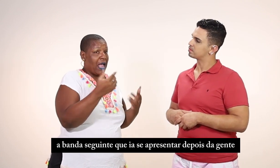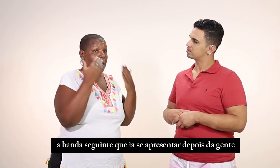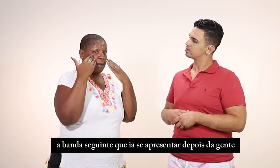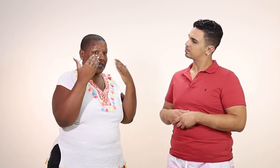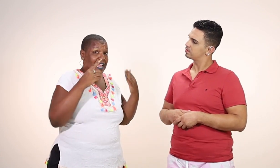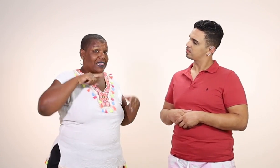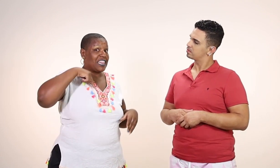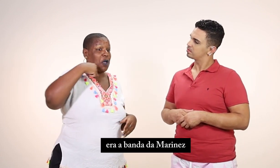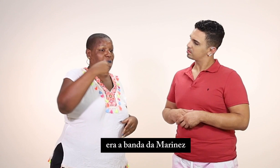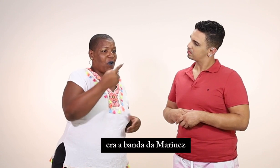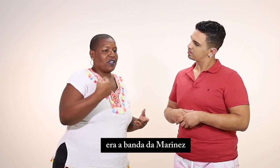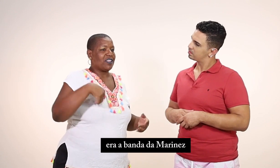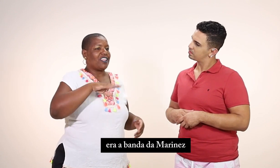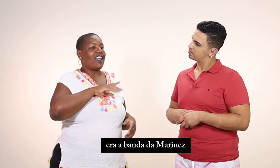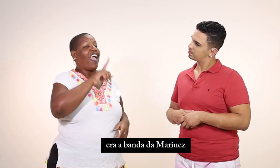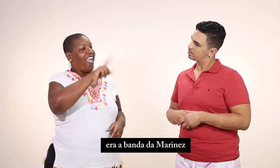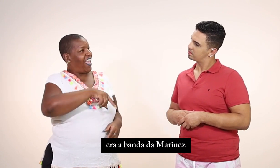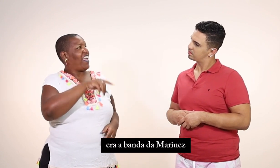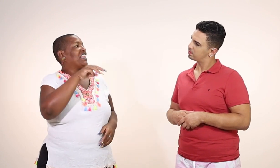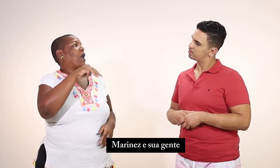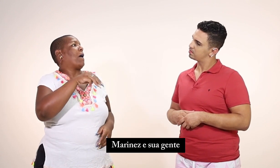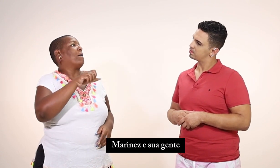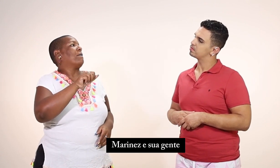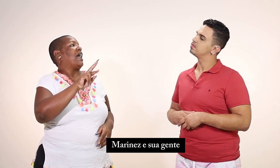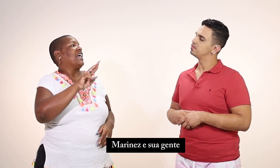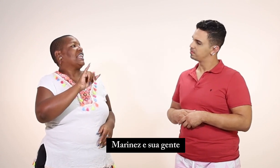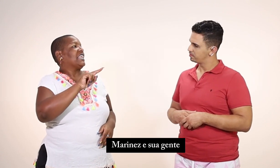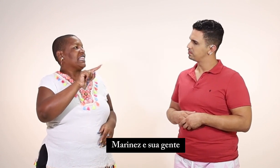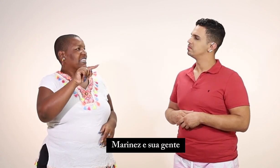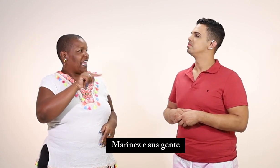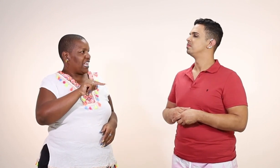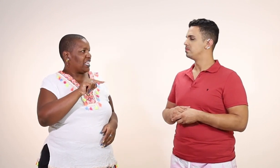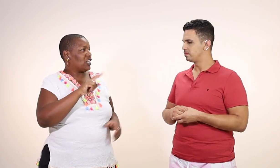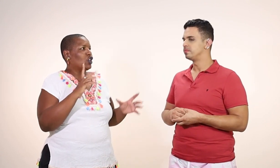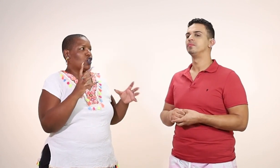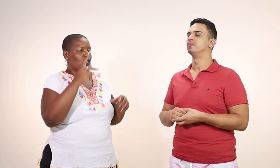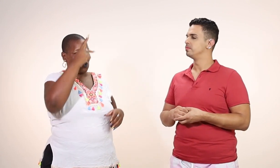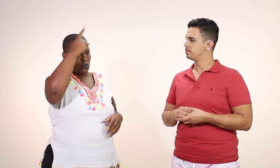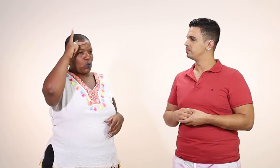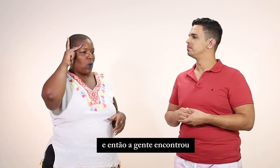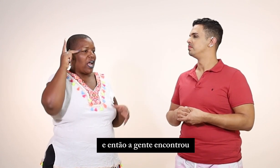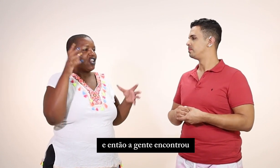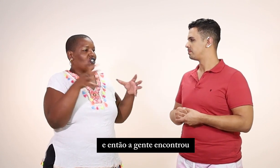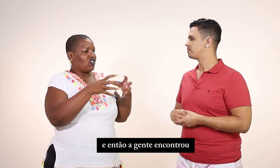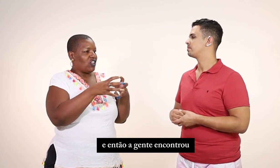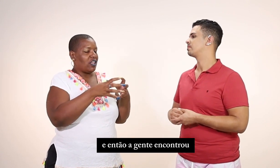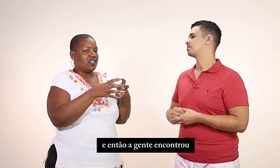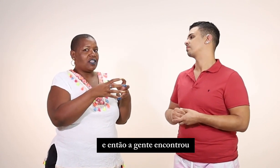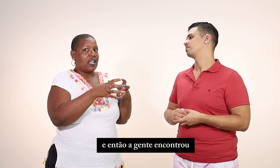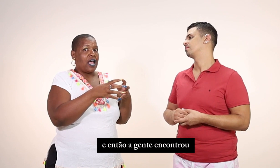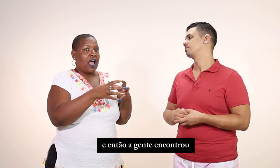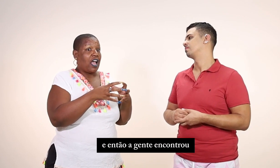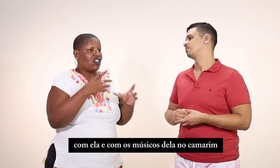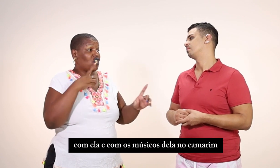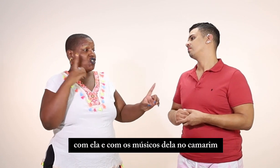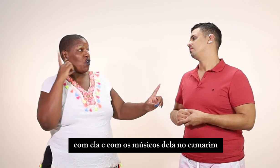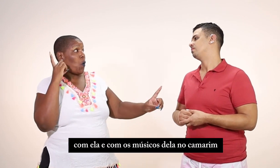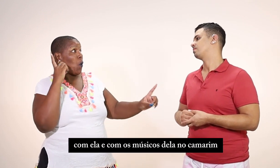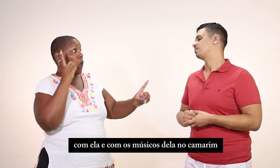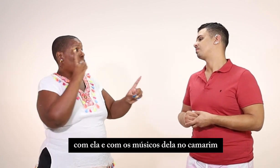gente, era a banda da Marinês e sua gente. E então a gente encontrou com ela e com os músicos